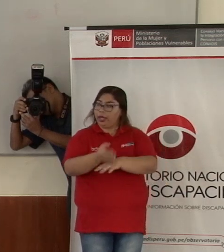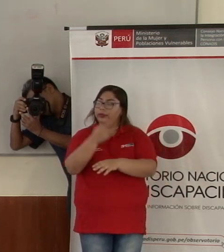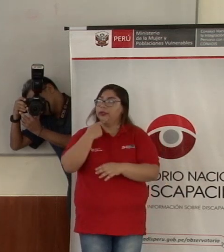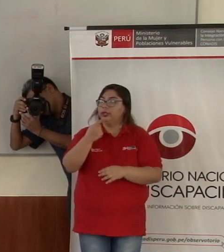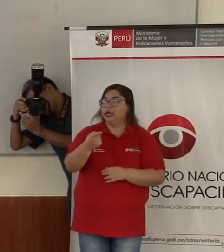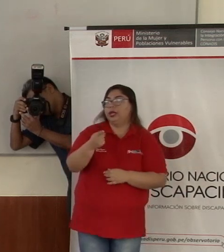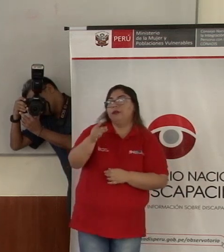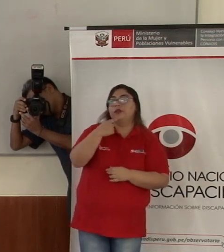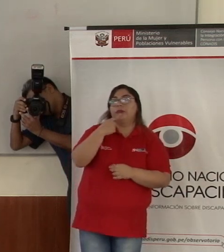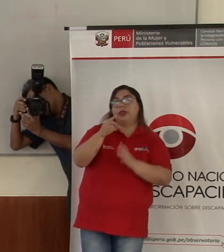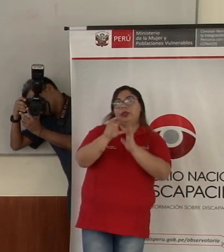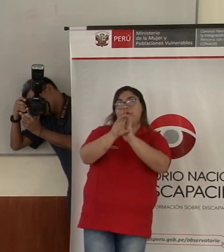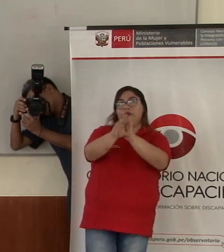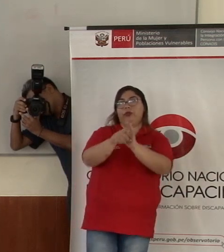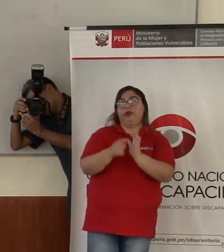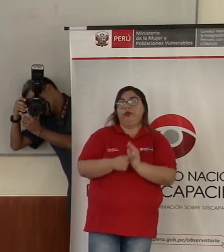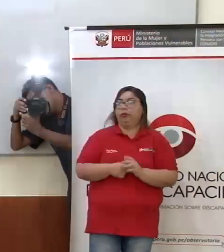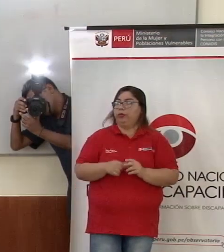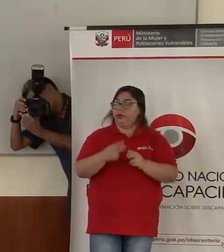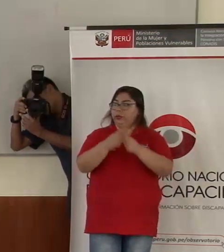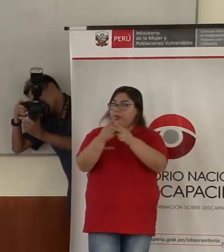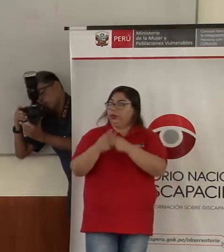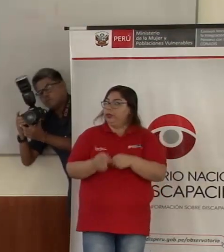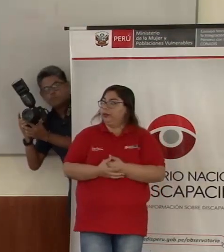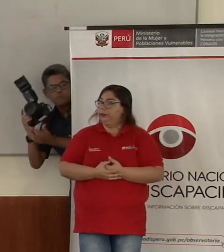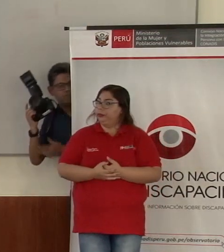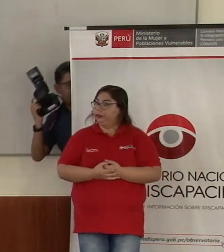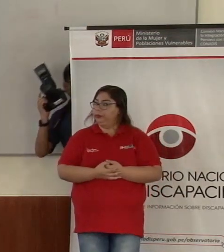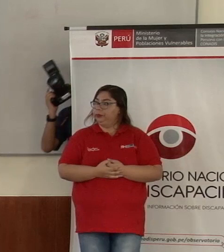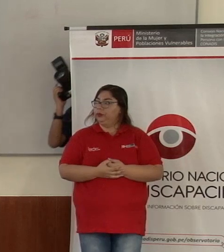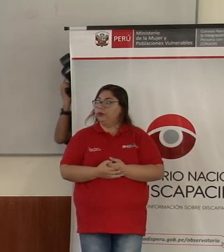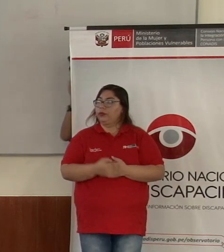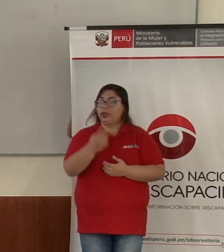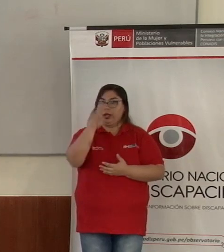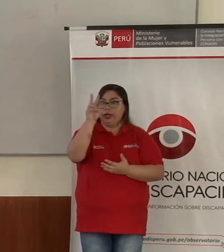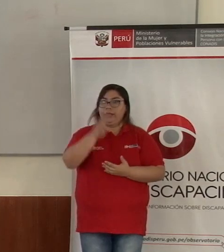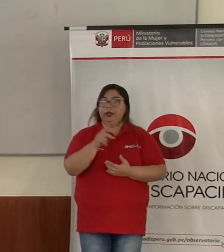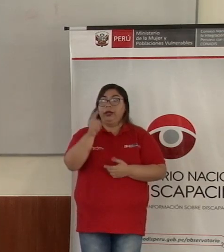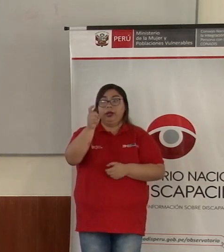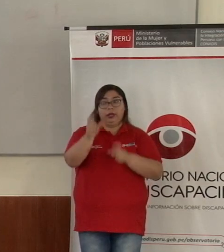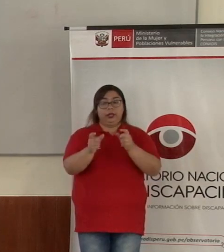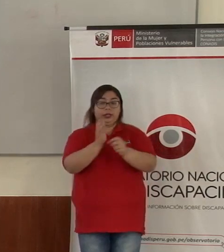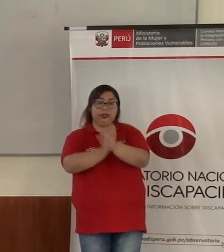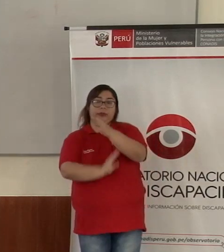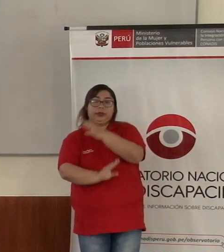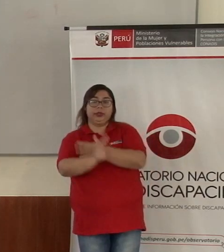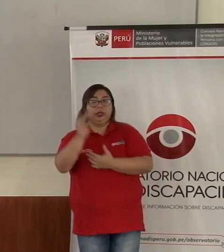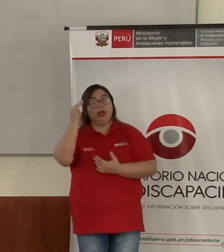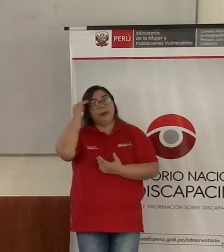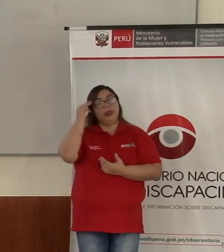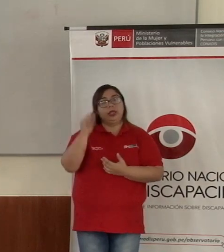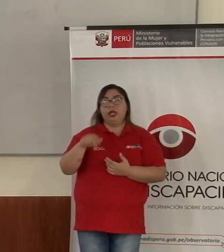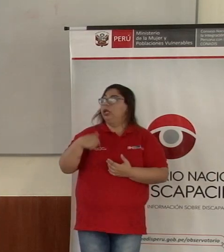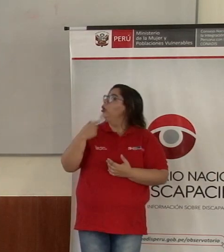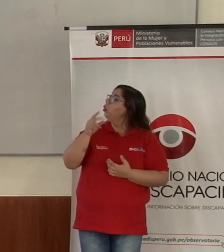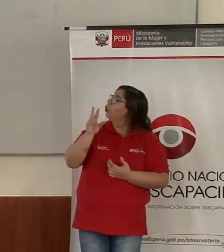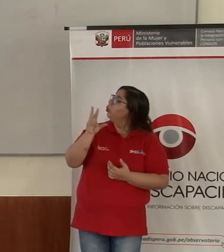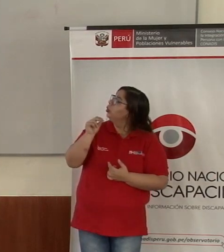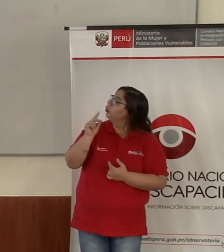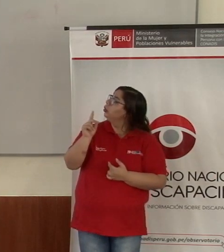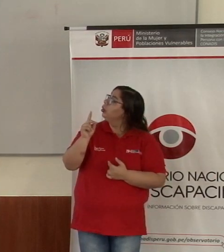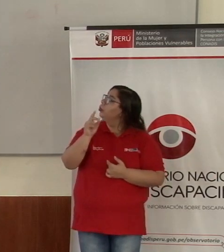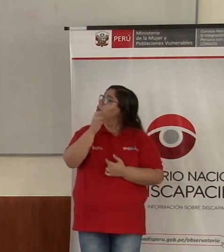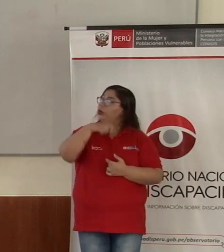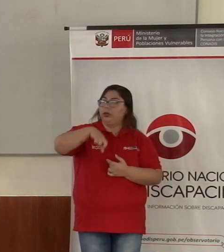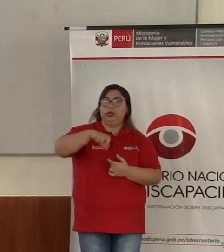código, con un código tan restringido, ¿no? Les leo, ¿no? La discapacidad mental no es sinónimo prima facie